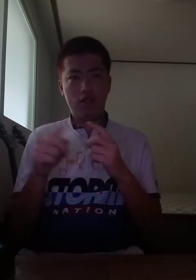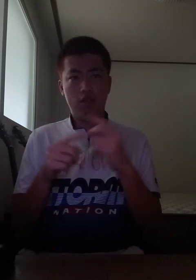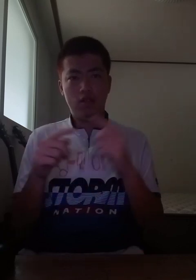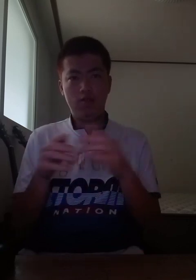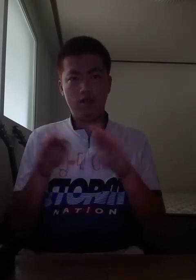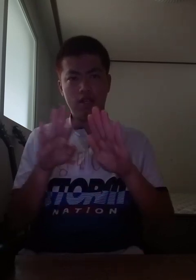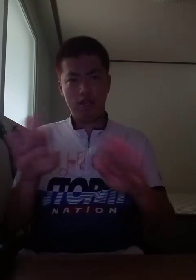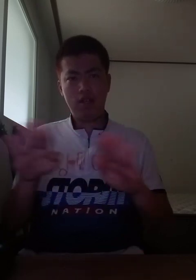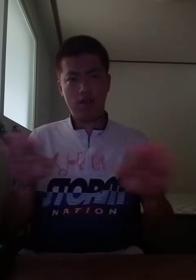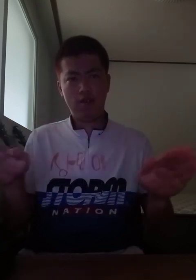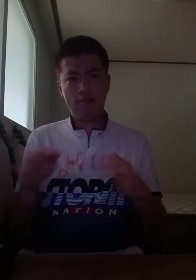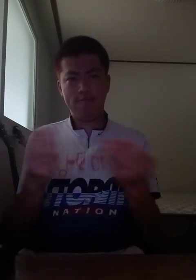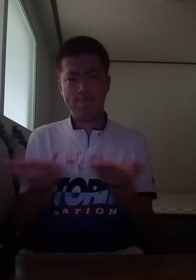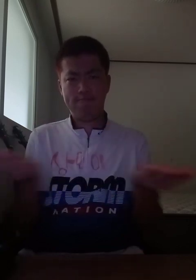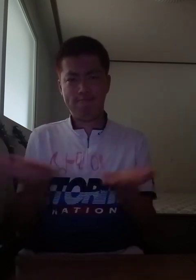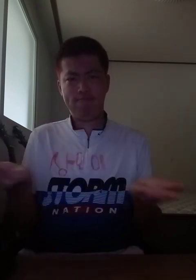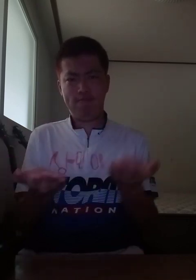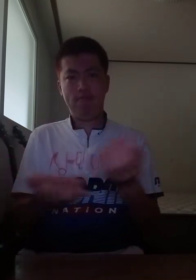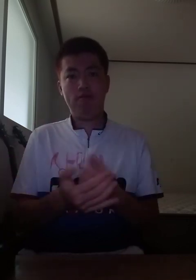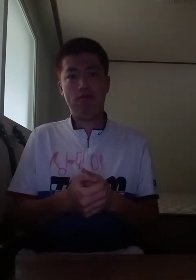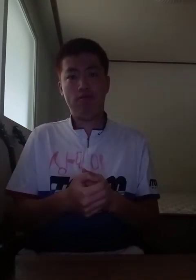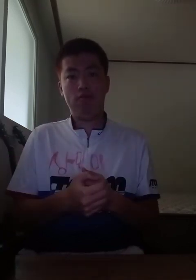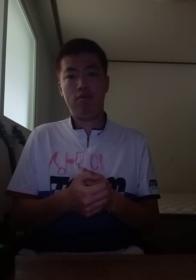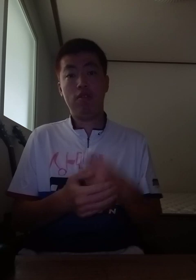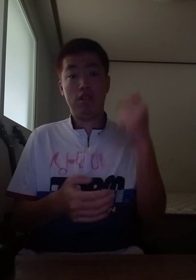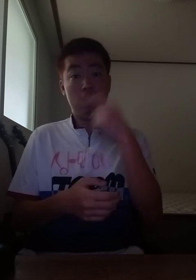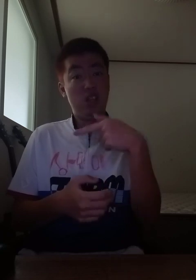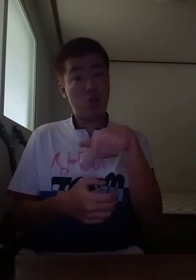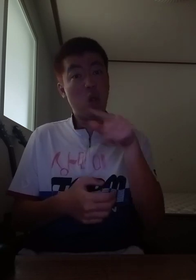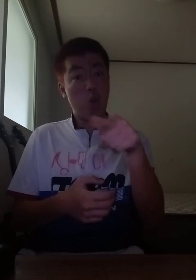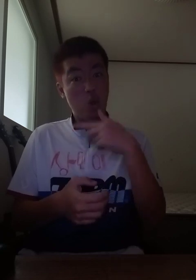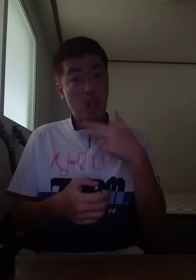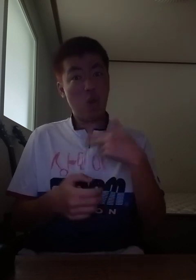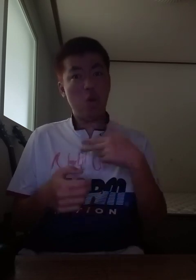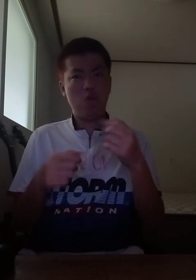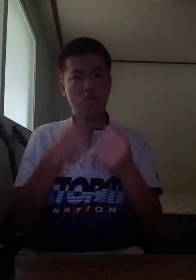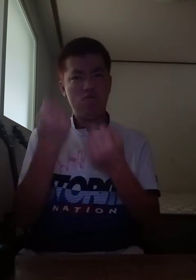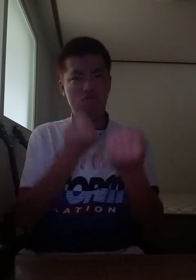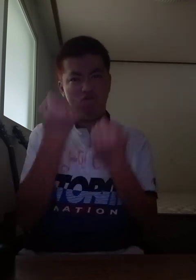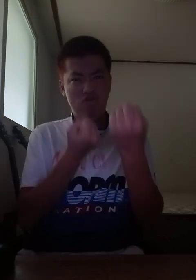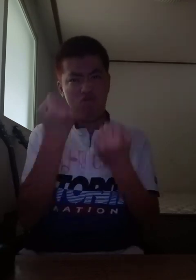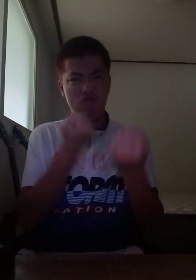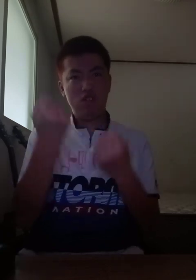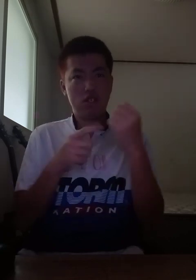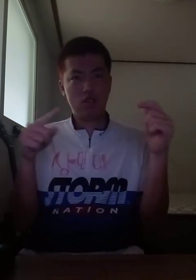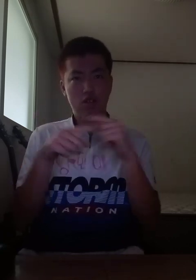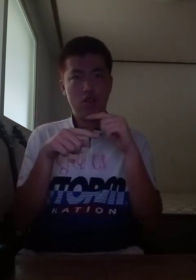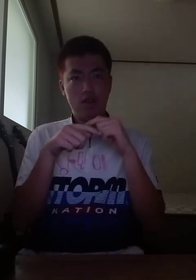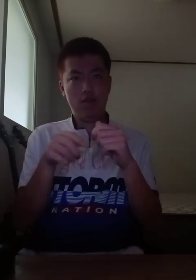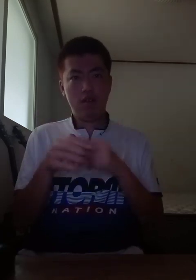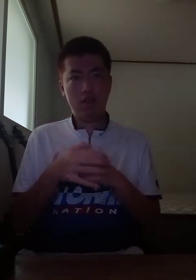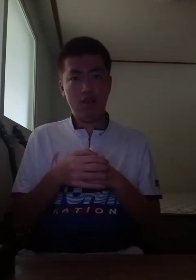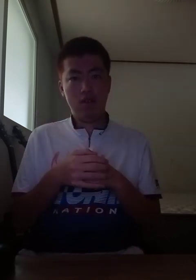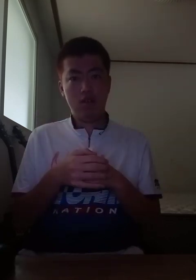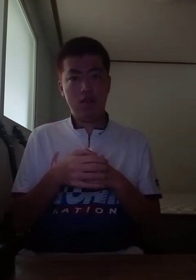밀려서 그렇잖아요. 차량이 너도나도 자전거 우선 도로로 끼어들기도 합니다.